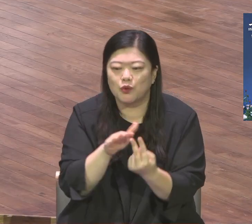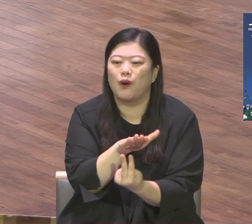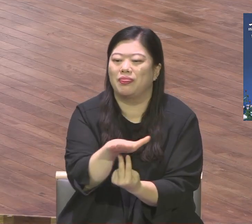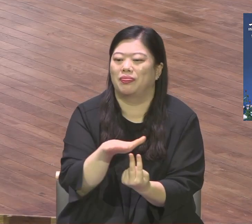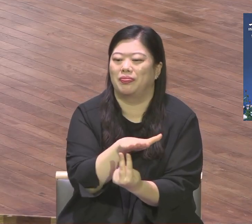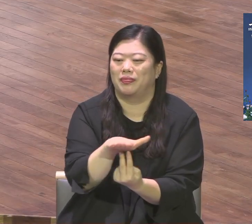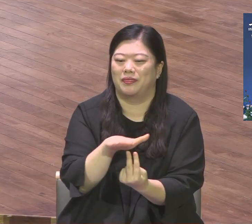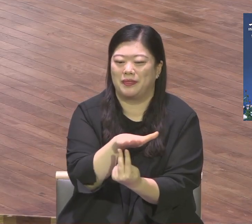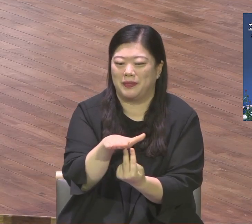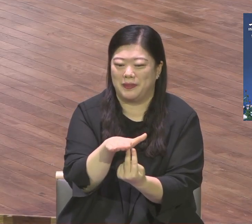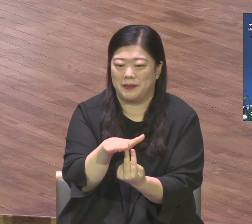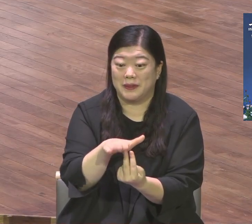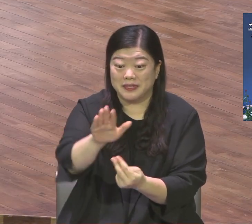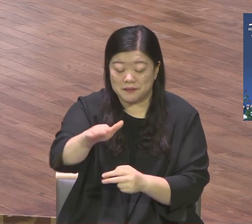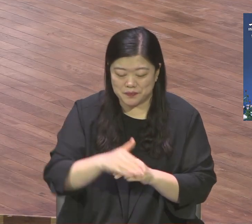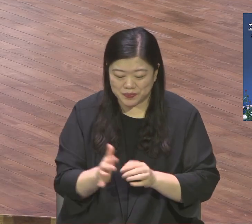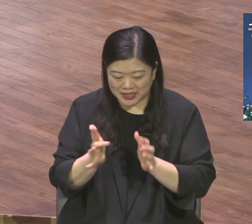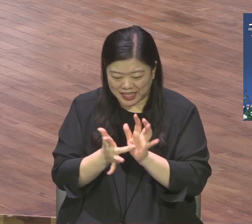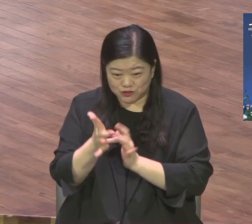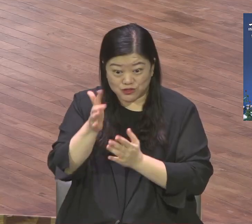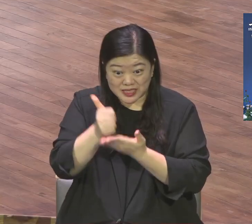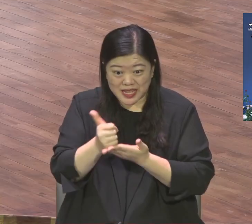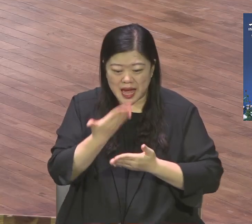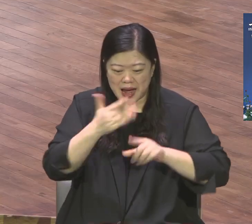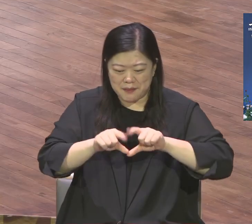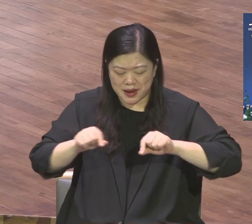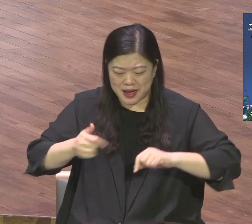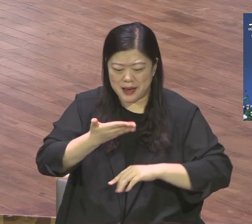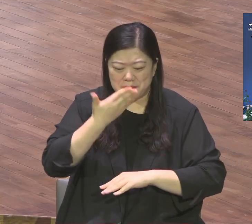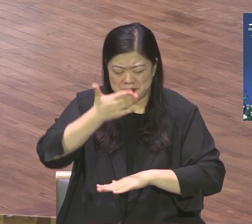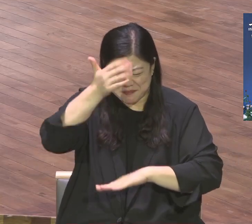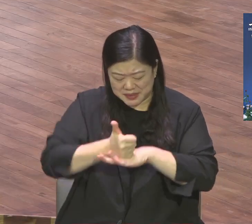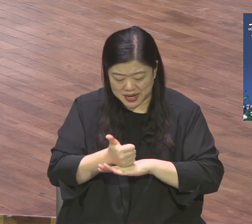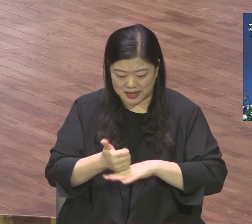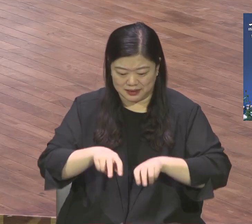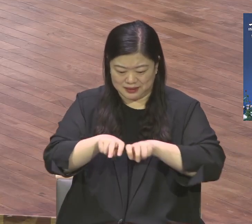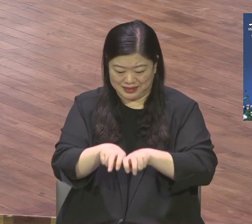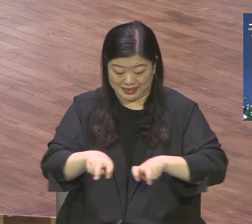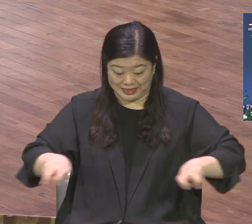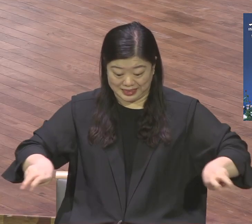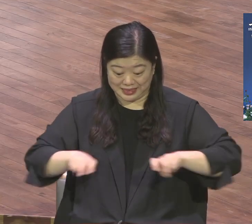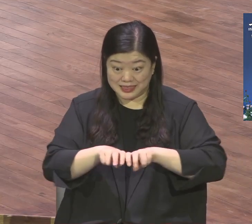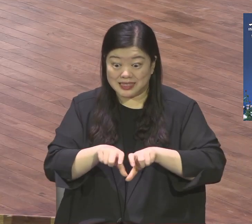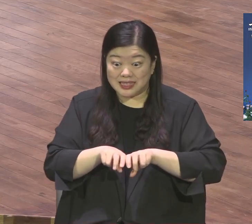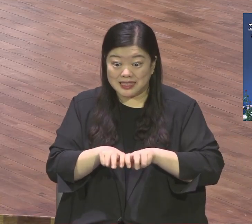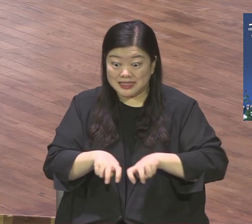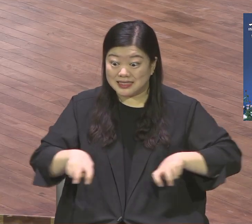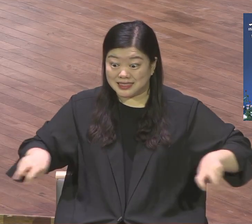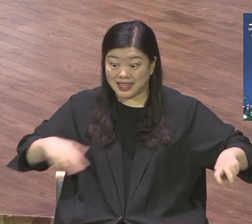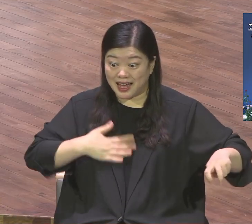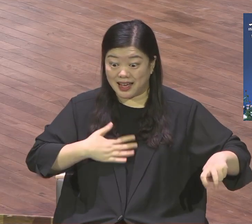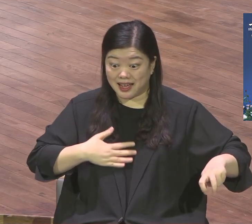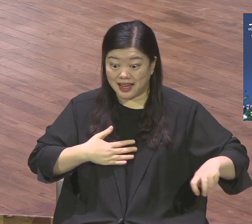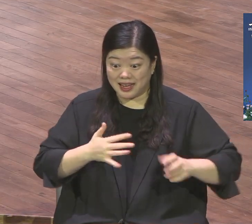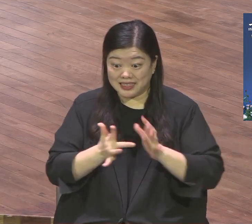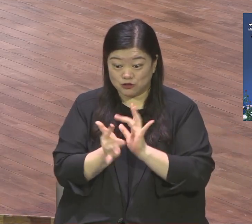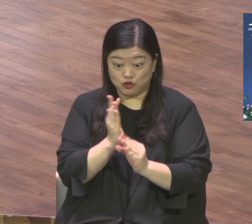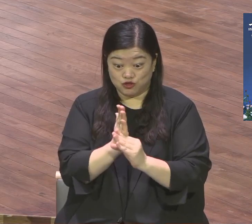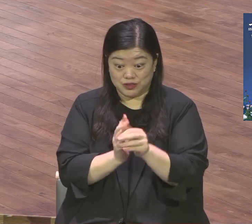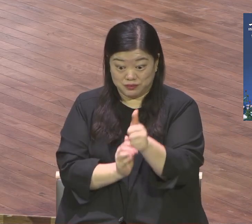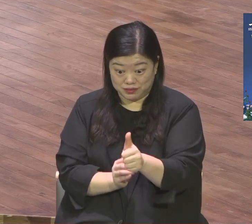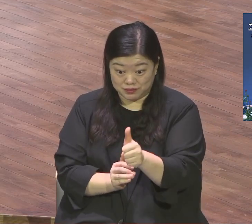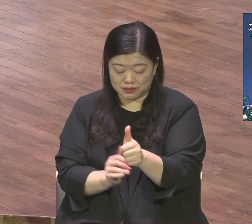십자가를 지기 전에 최후의 만찬을 할 때 예수의 품에 의지하여 누웠다. 예수의